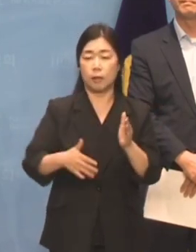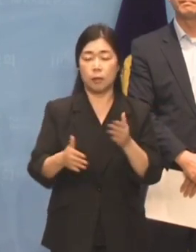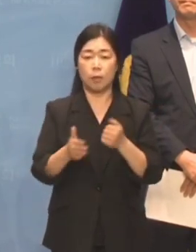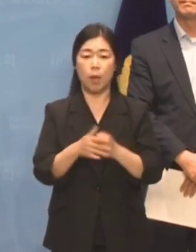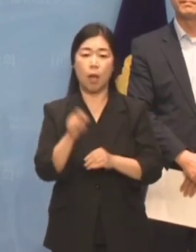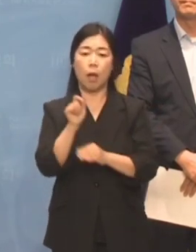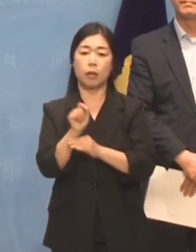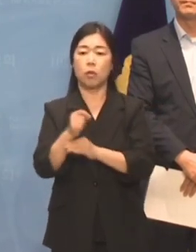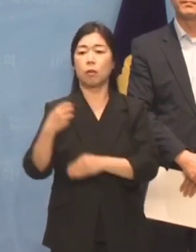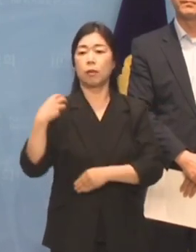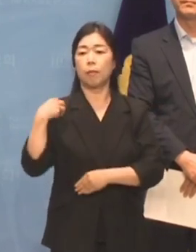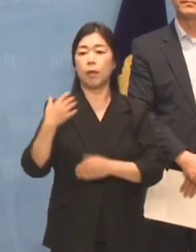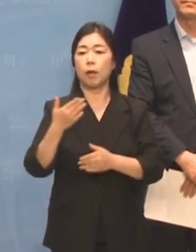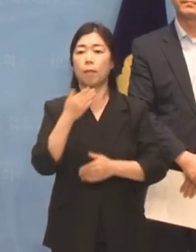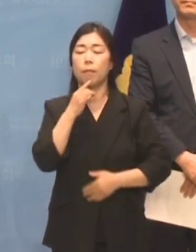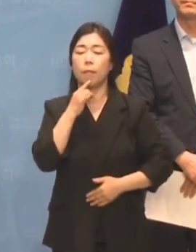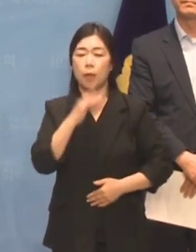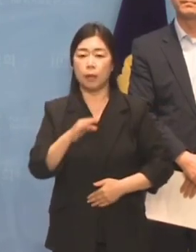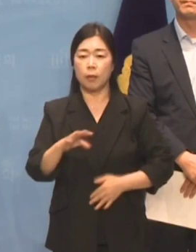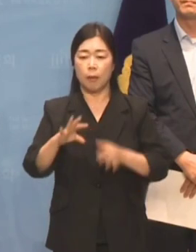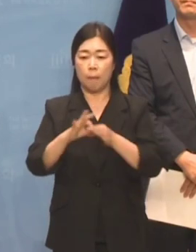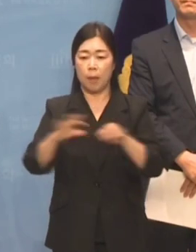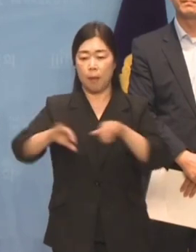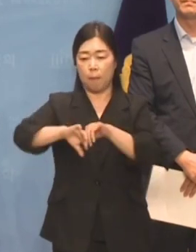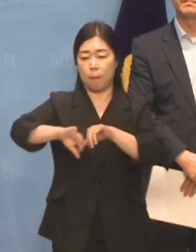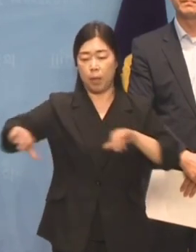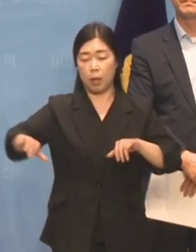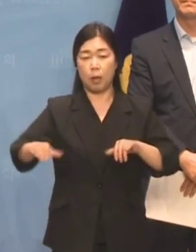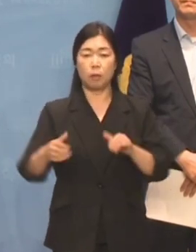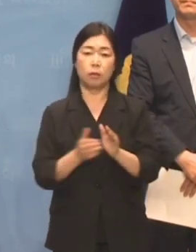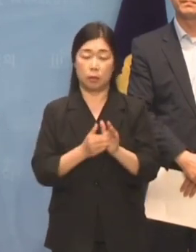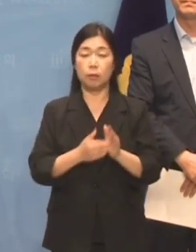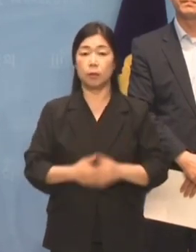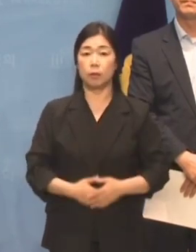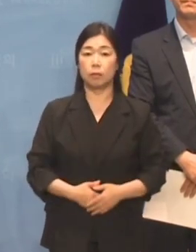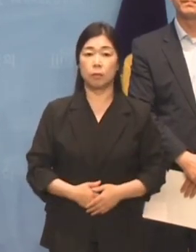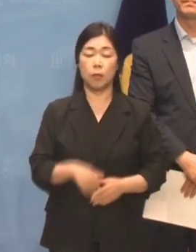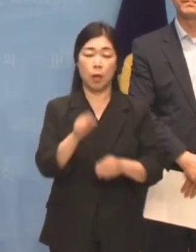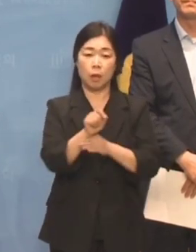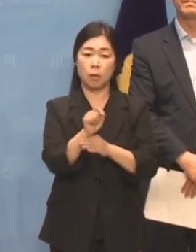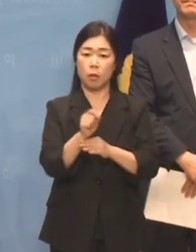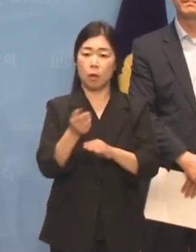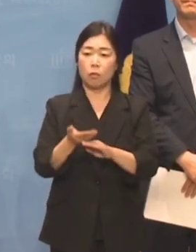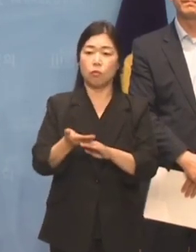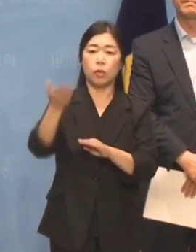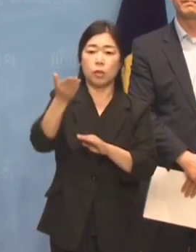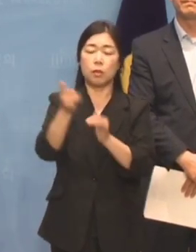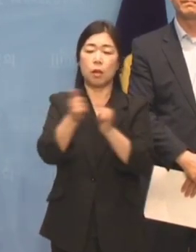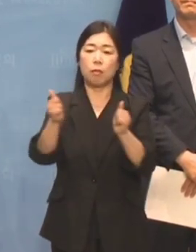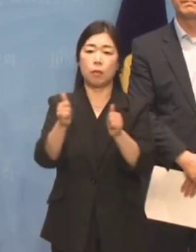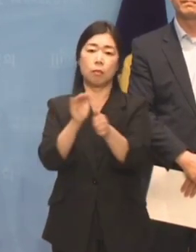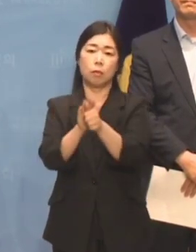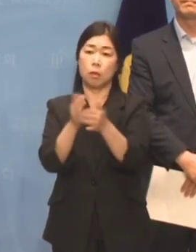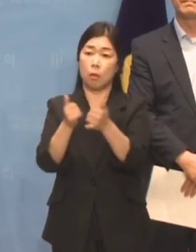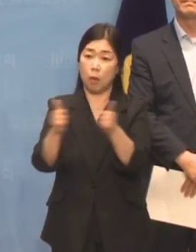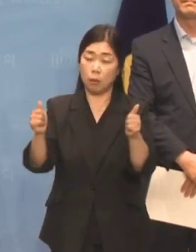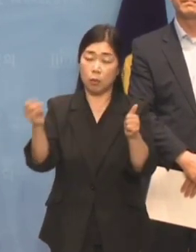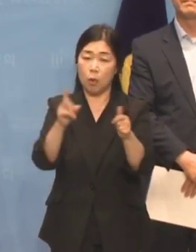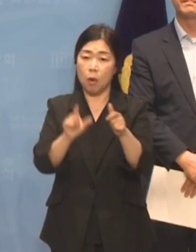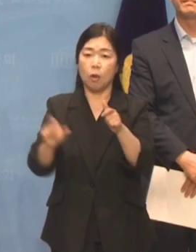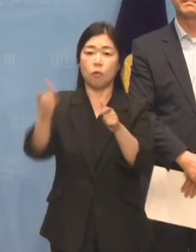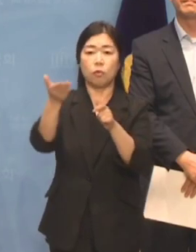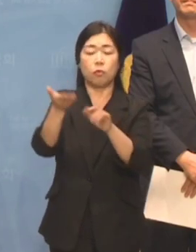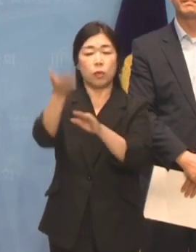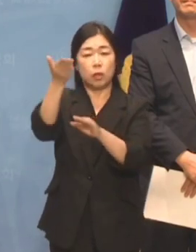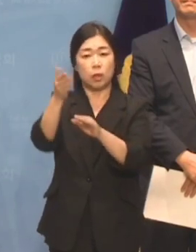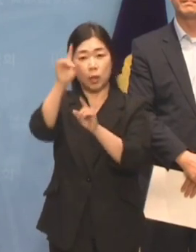행정관 선에서 꼬리 자르기가 된 것으로 보여집니다. 행정관 위에 있는 비서관도 또 그 위에